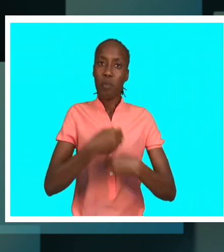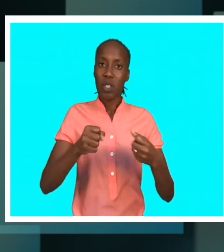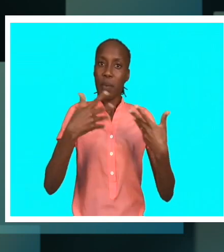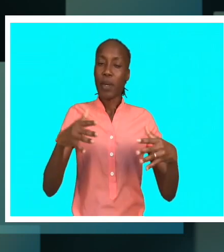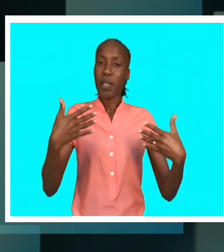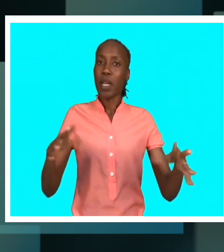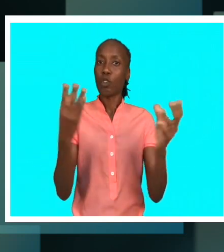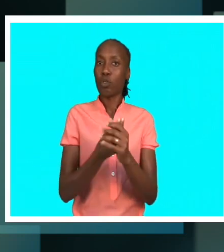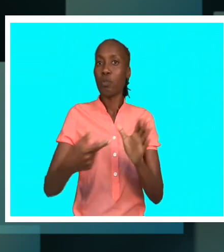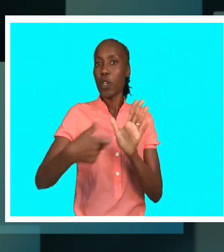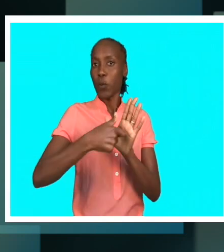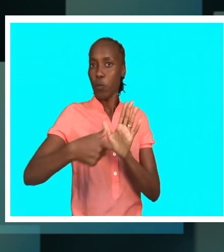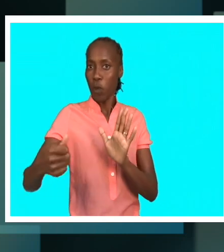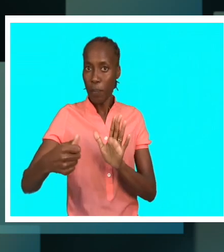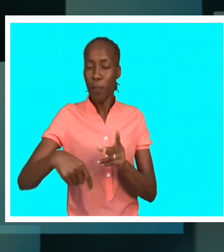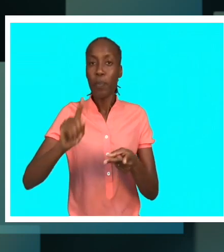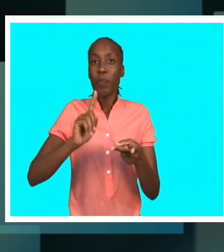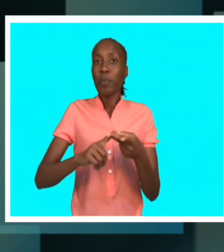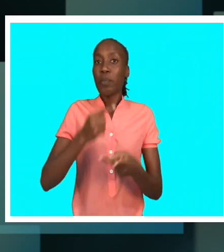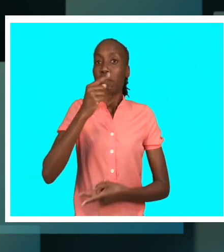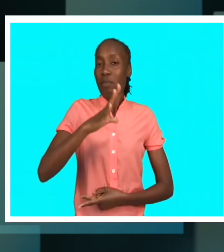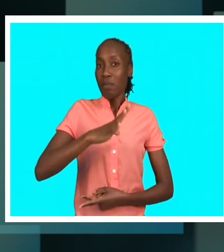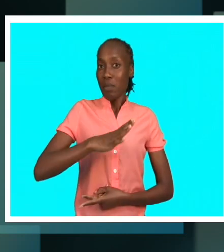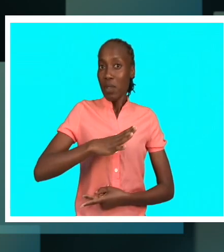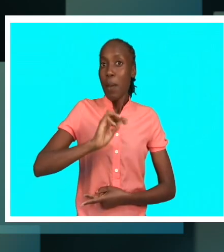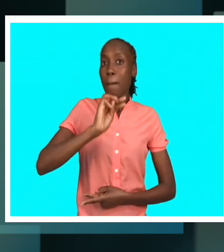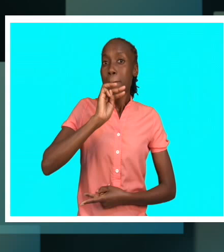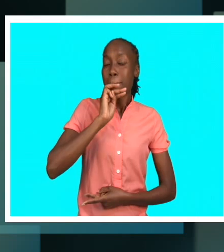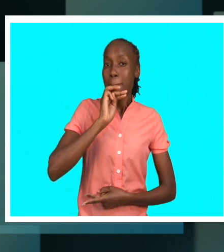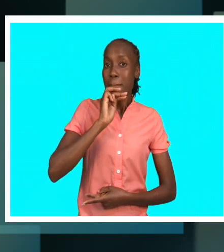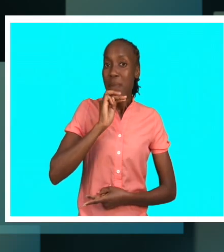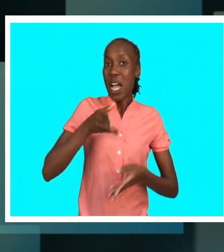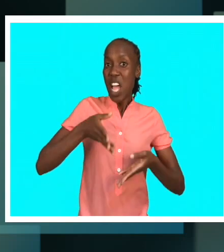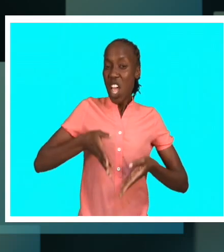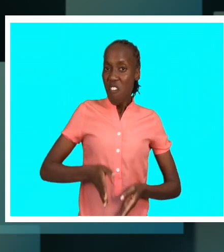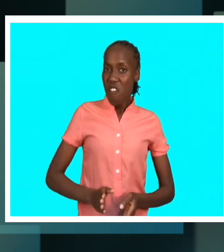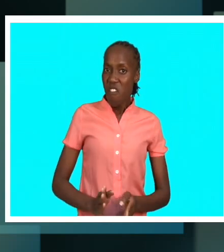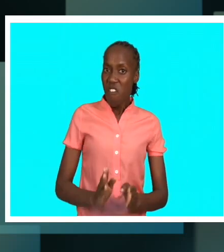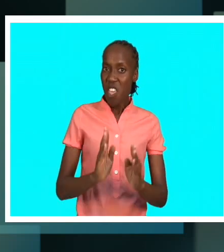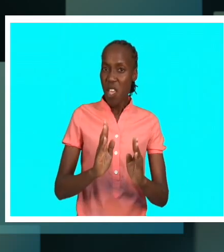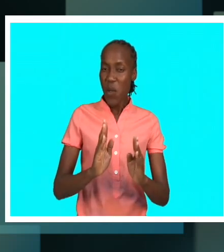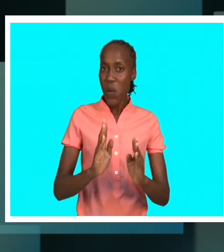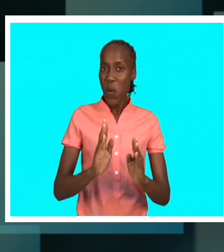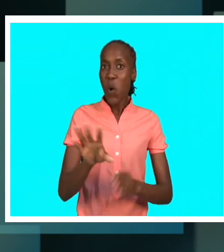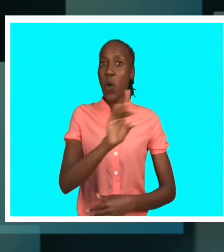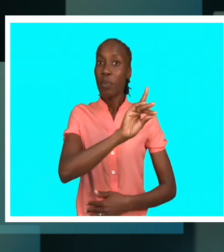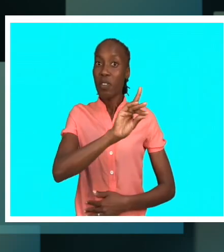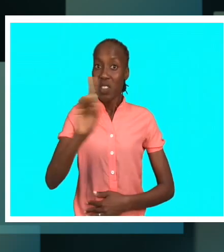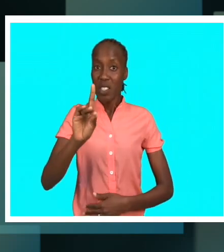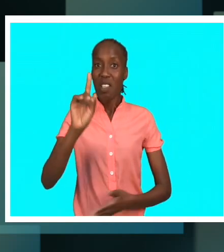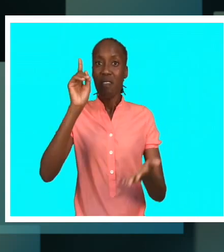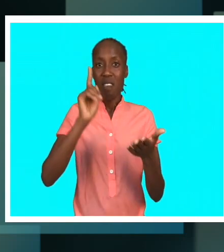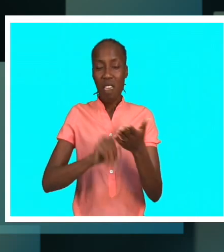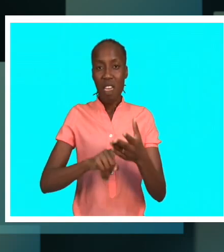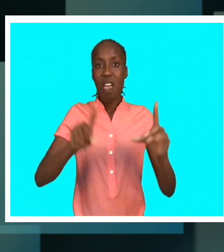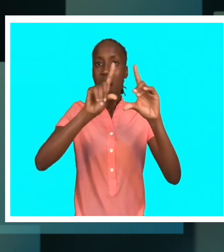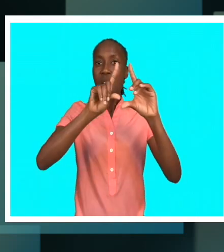ser contaminados. Quem é o mais especial, isso é fruto de uma traição.